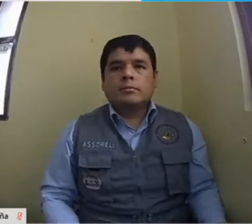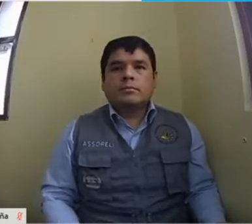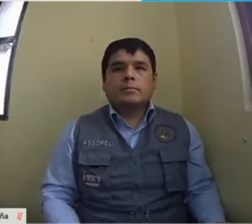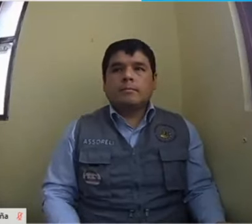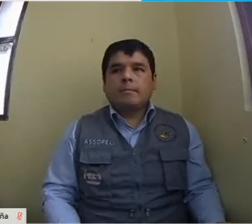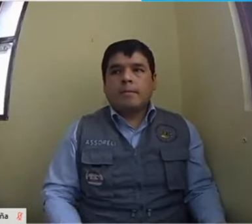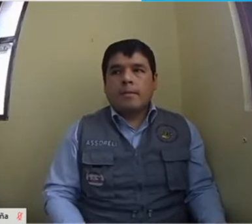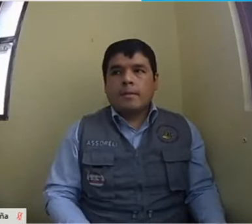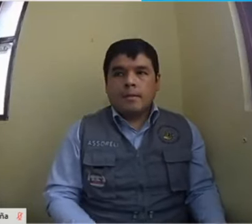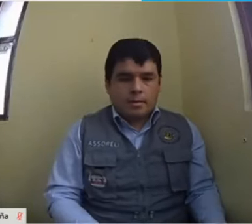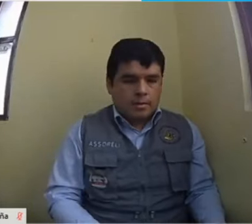nuestro.